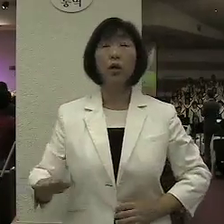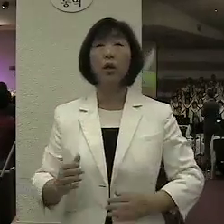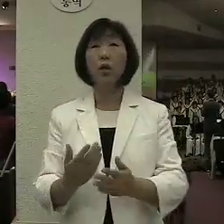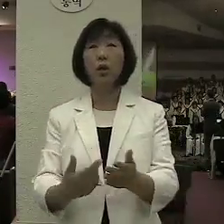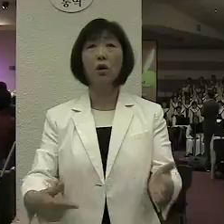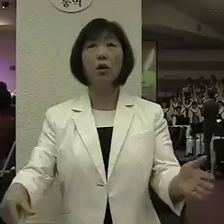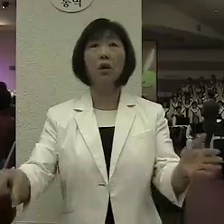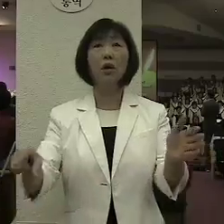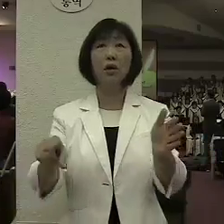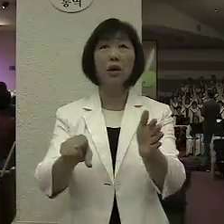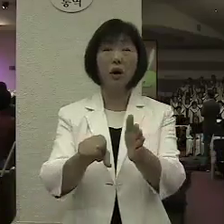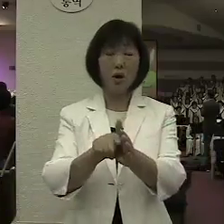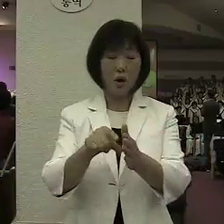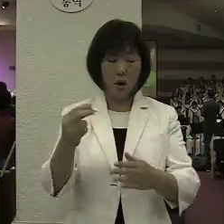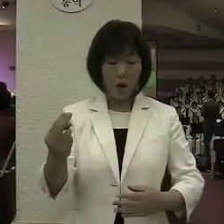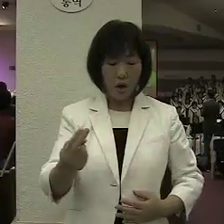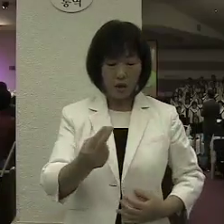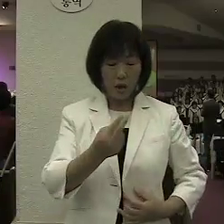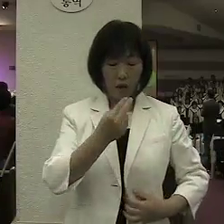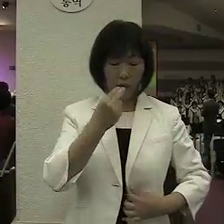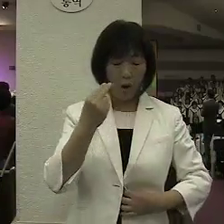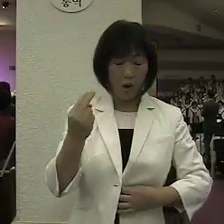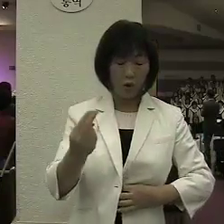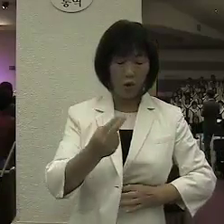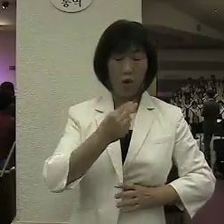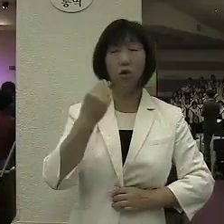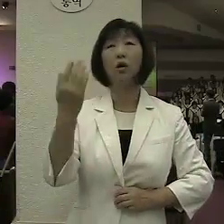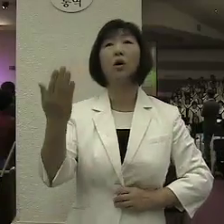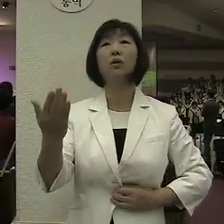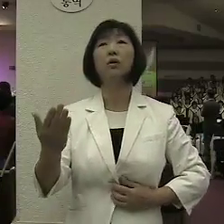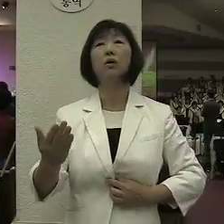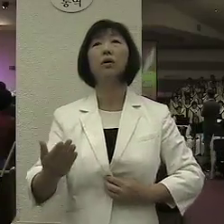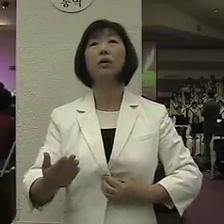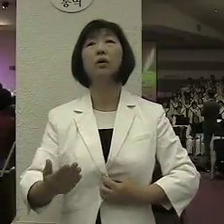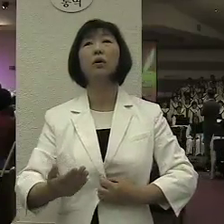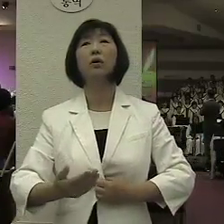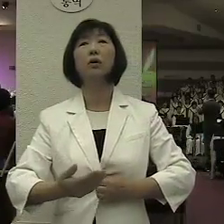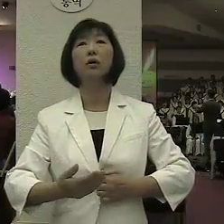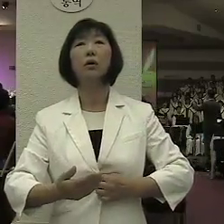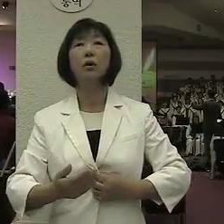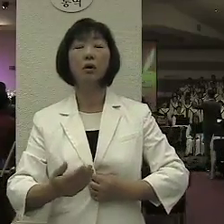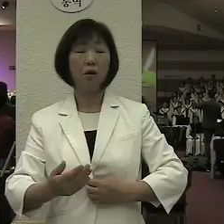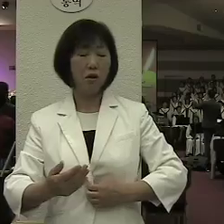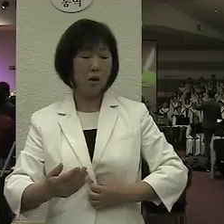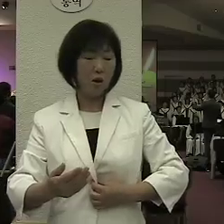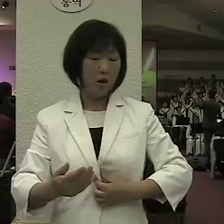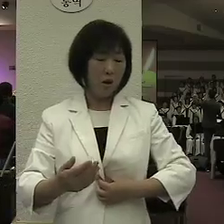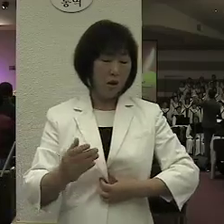우리를 위해 생명 주셨네.